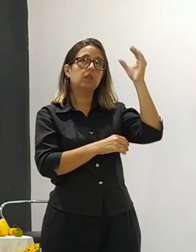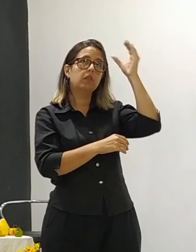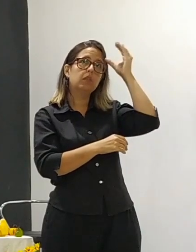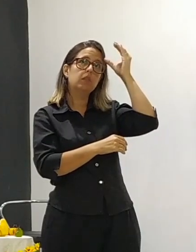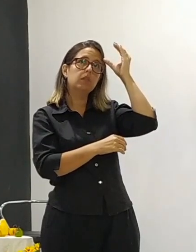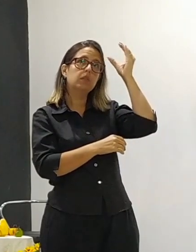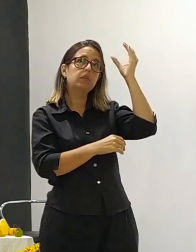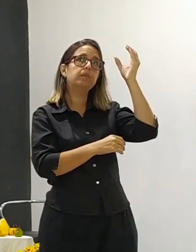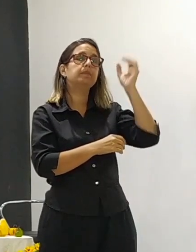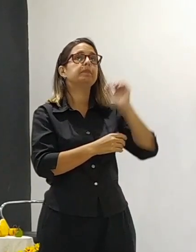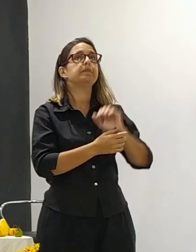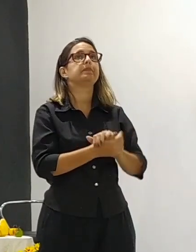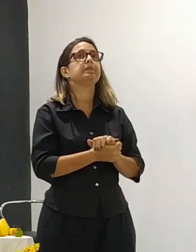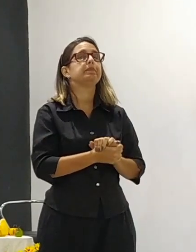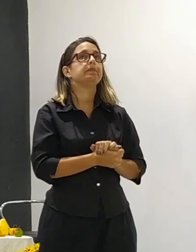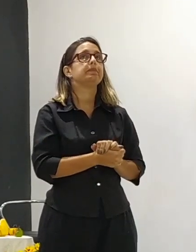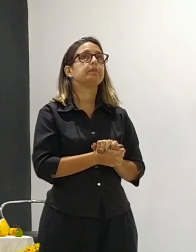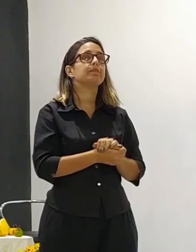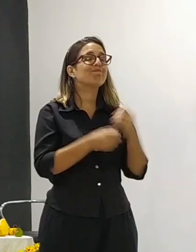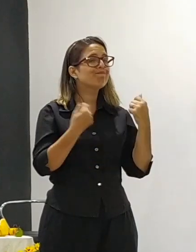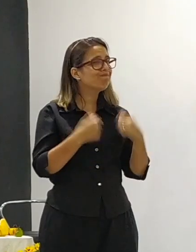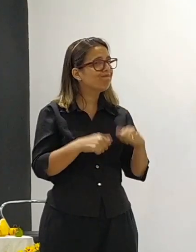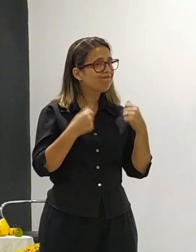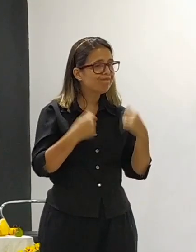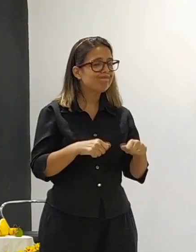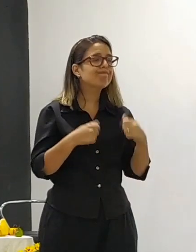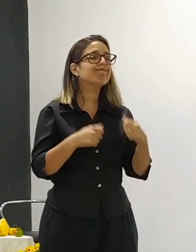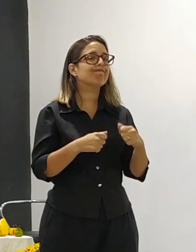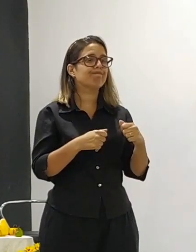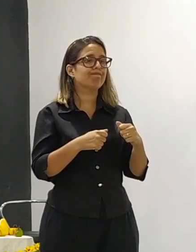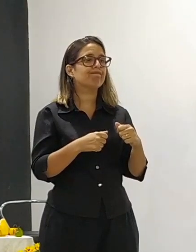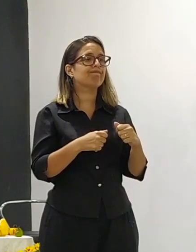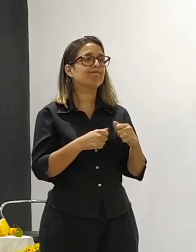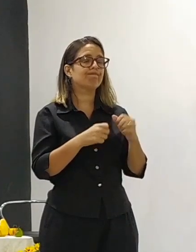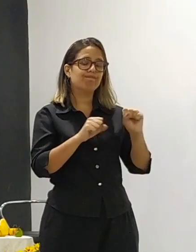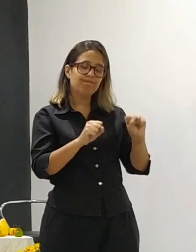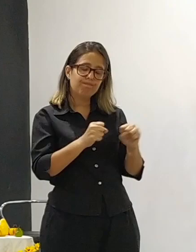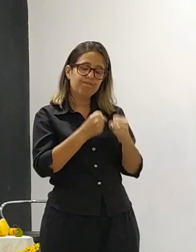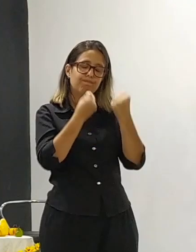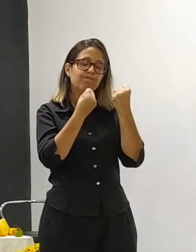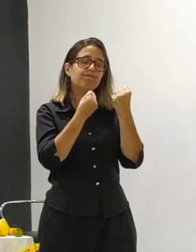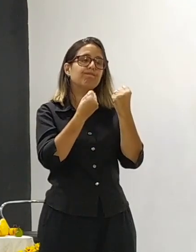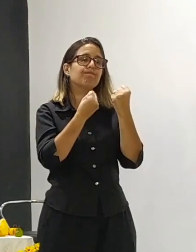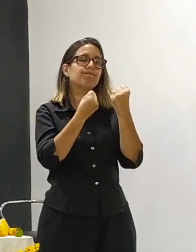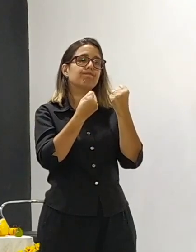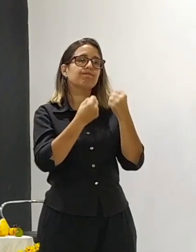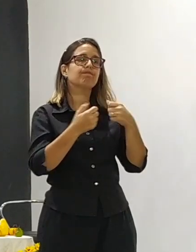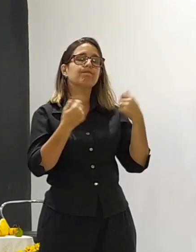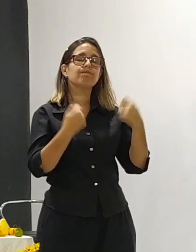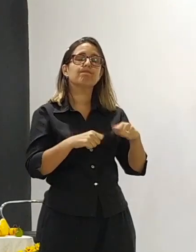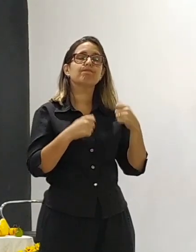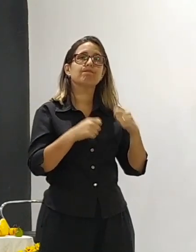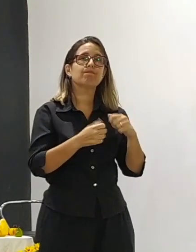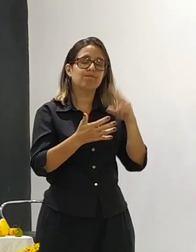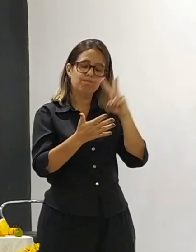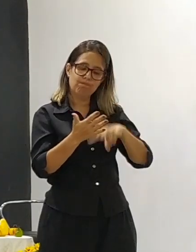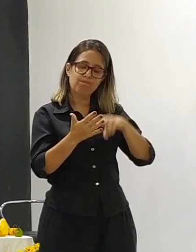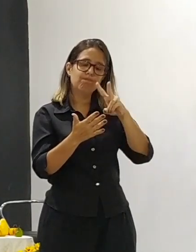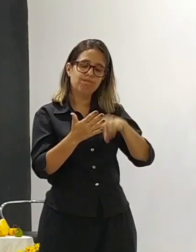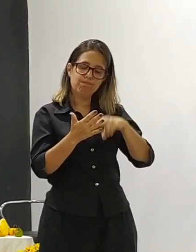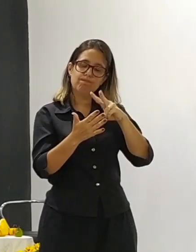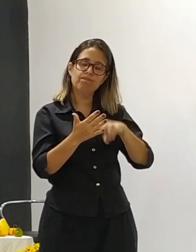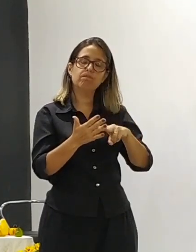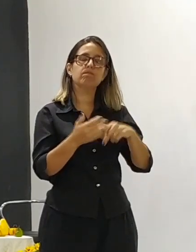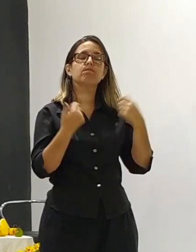no conhecimento. Eu preciso me dedicar mais, eu preciso ler mais,